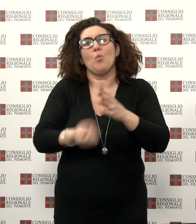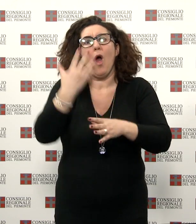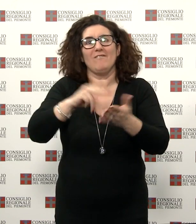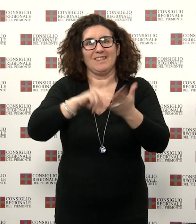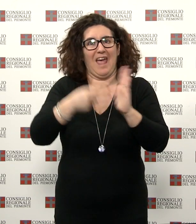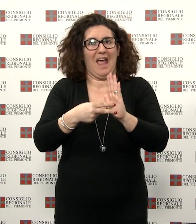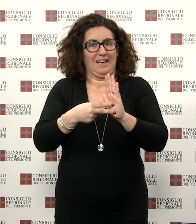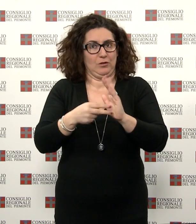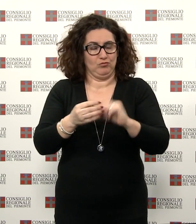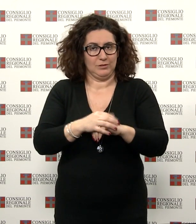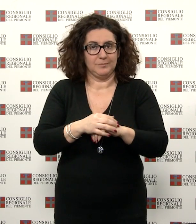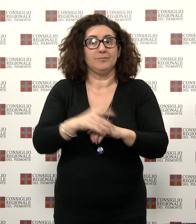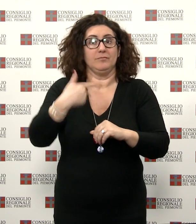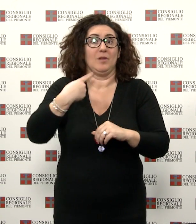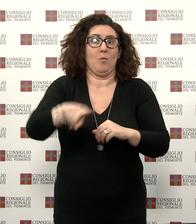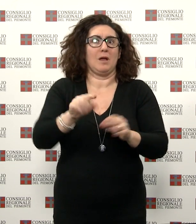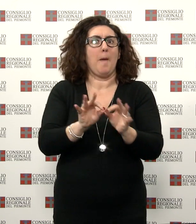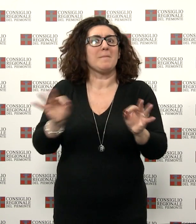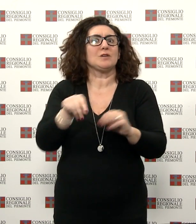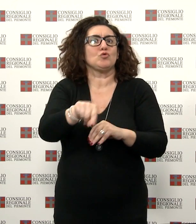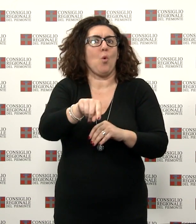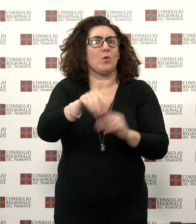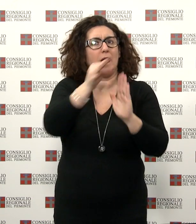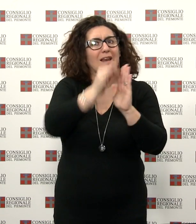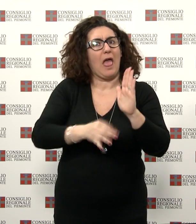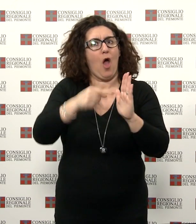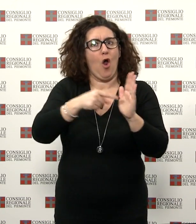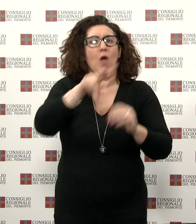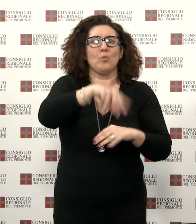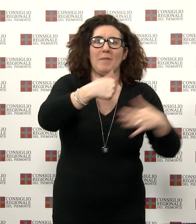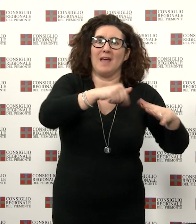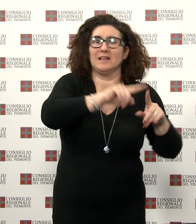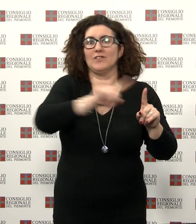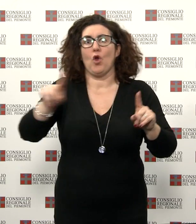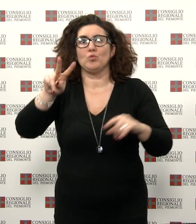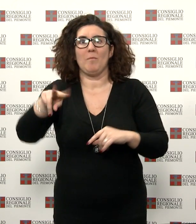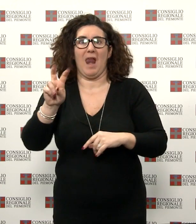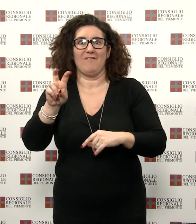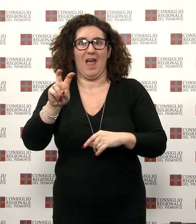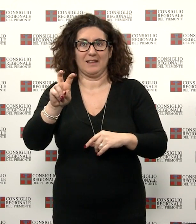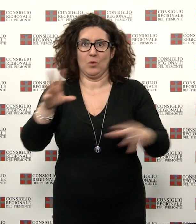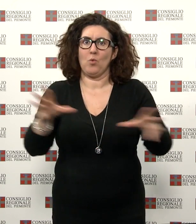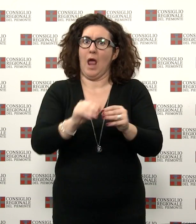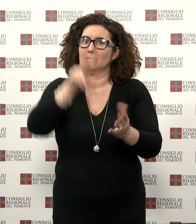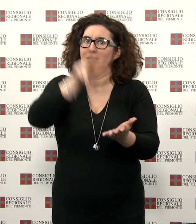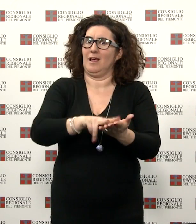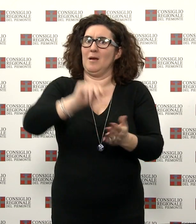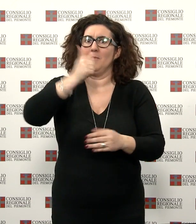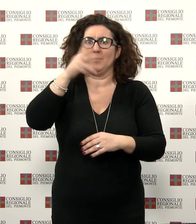amianto 2016 2020 approvato all'unanimità il primo marzo dal consiglio regionale del piemonte